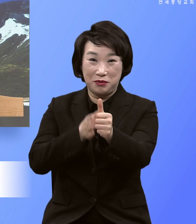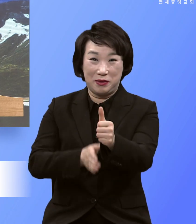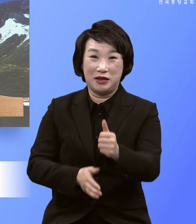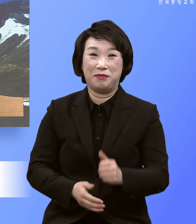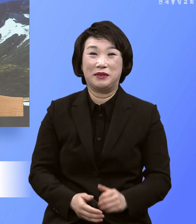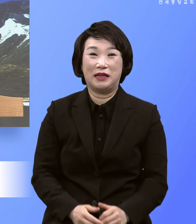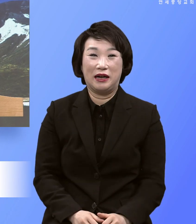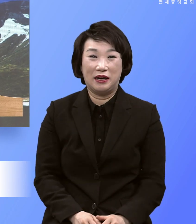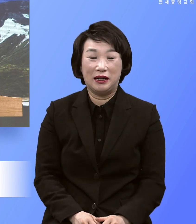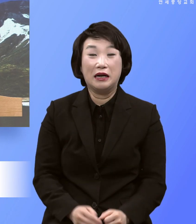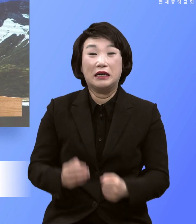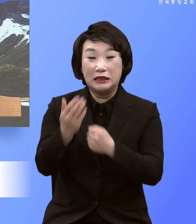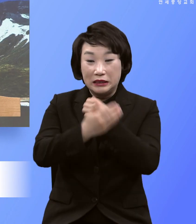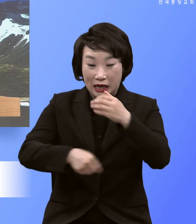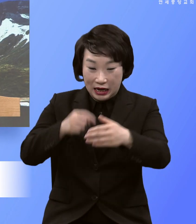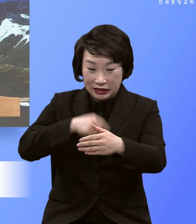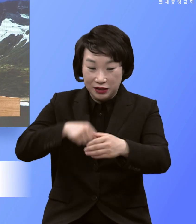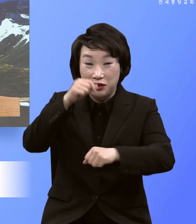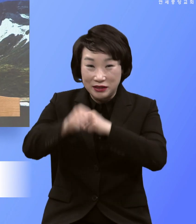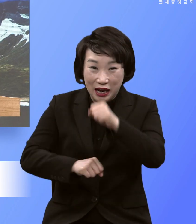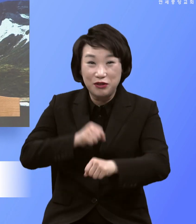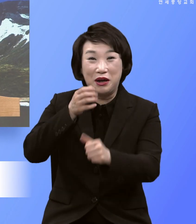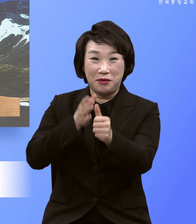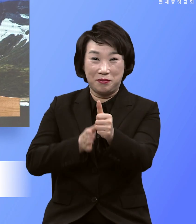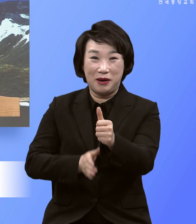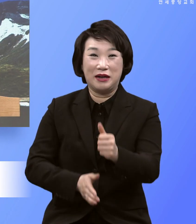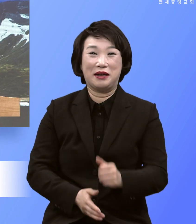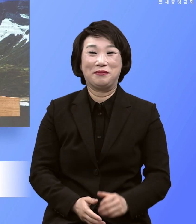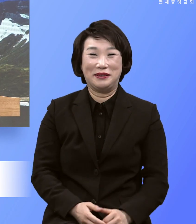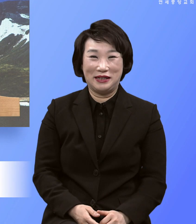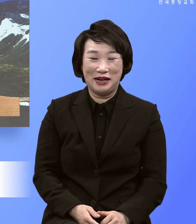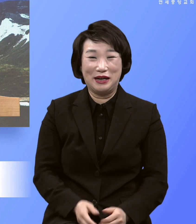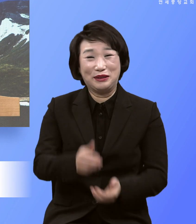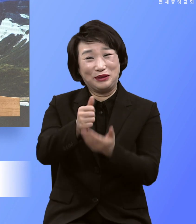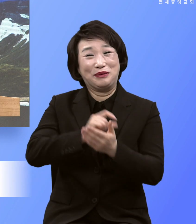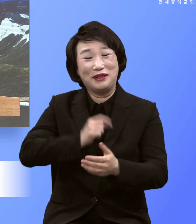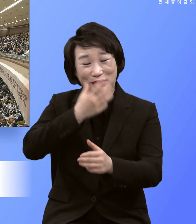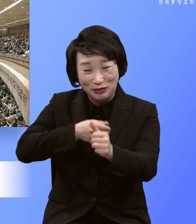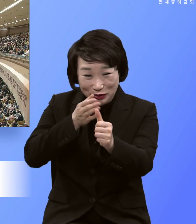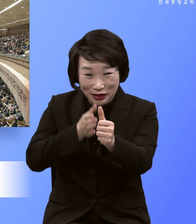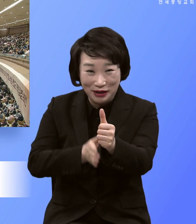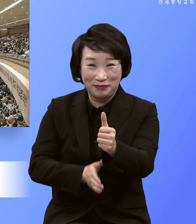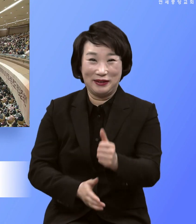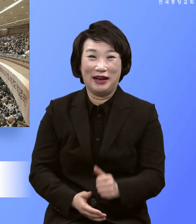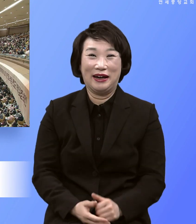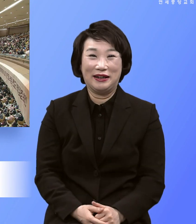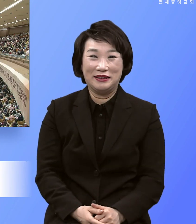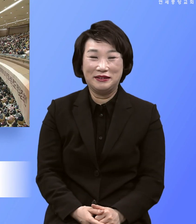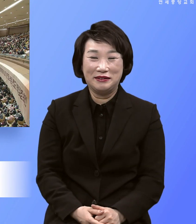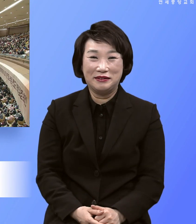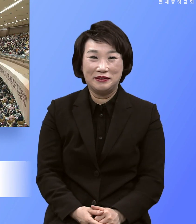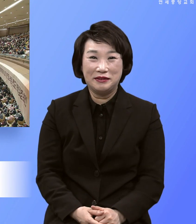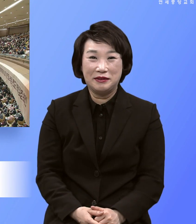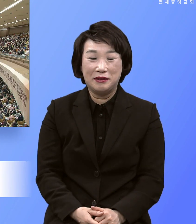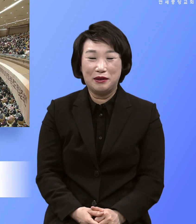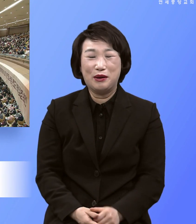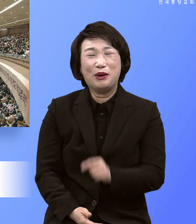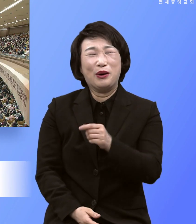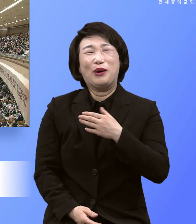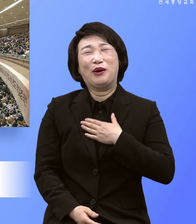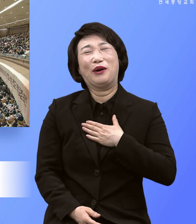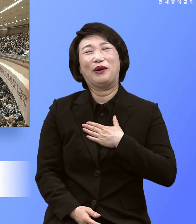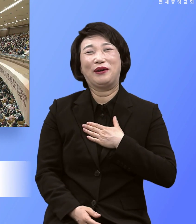바랍니다. 은혜 안에서 자유하시기를 주님의 이름으로 축원합니다.